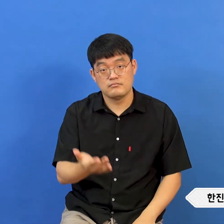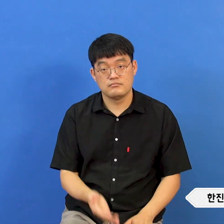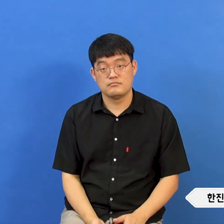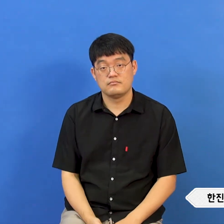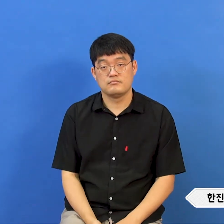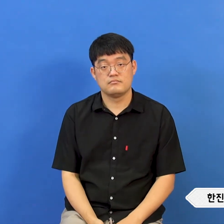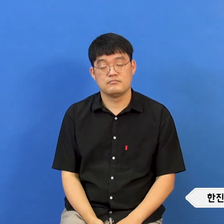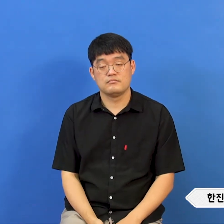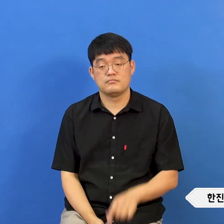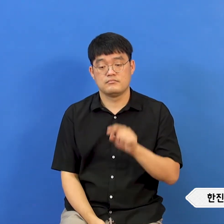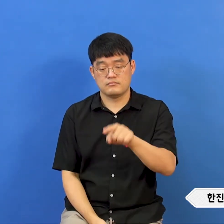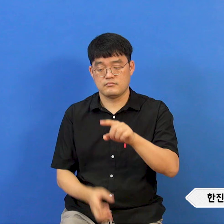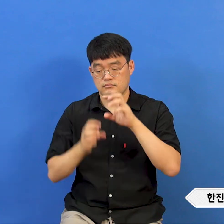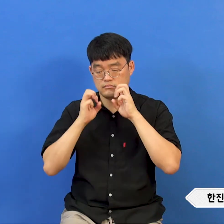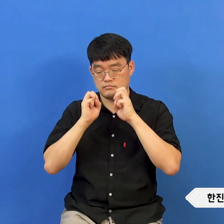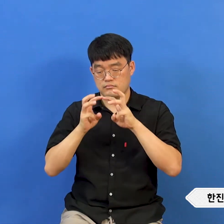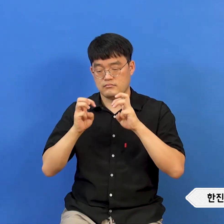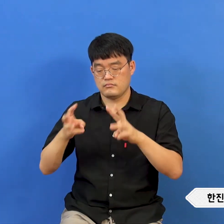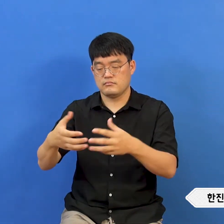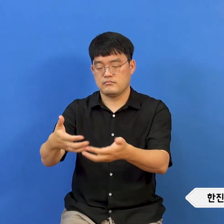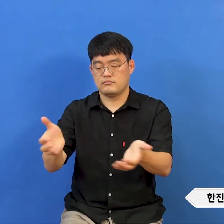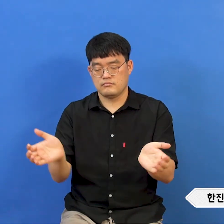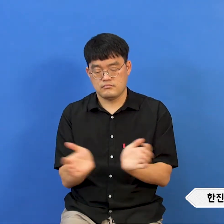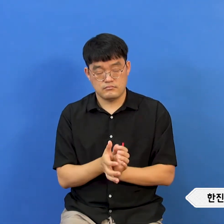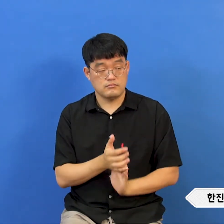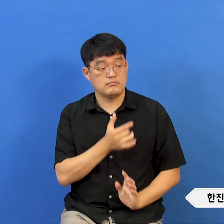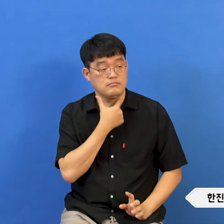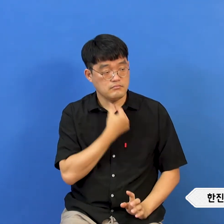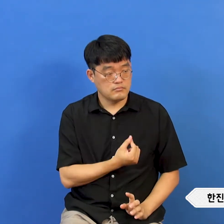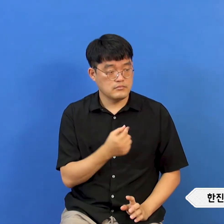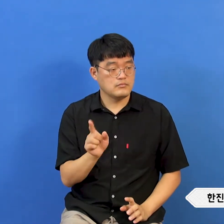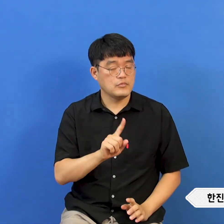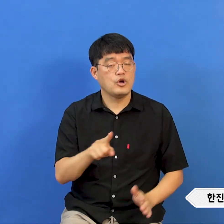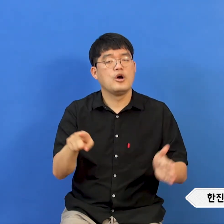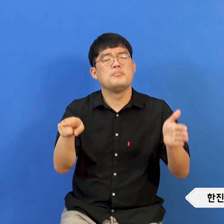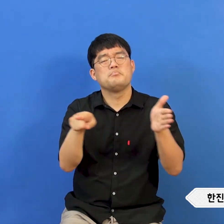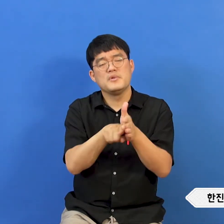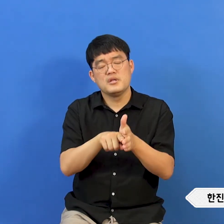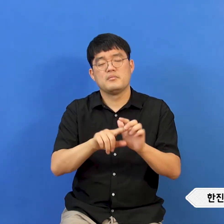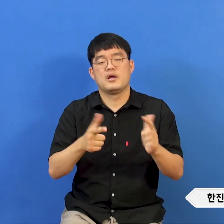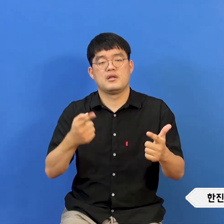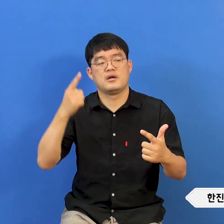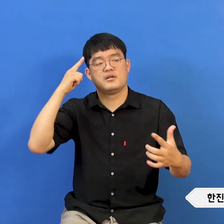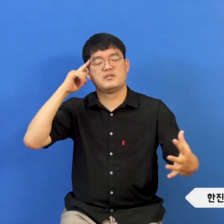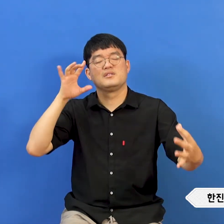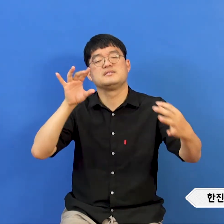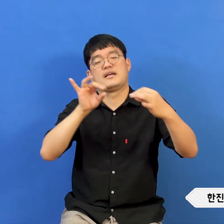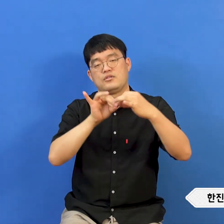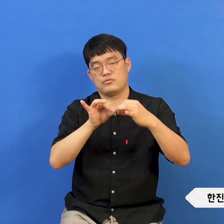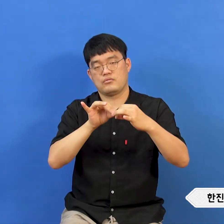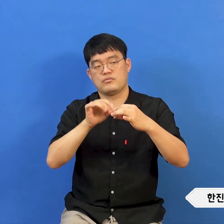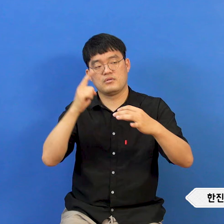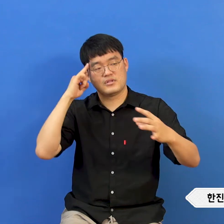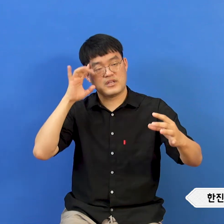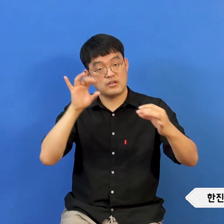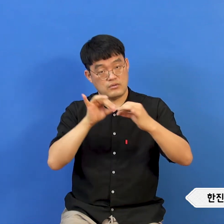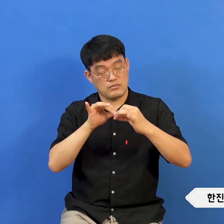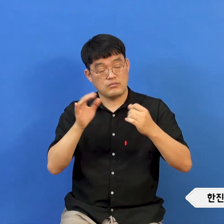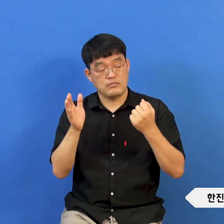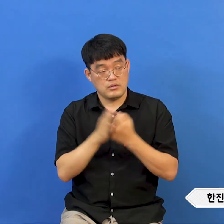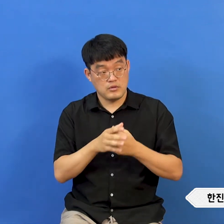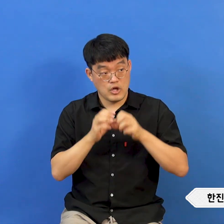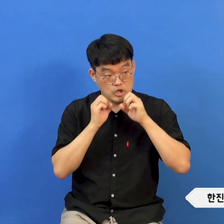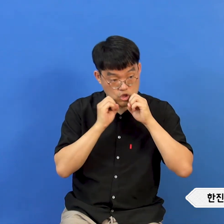그 선교단체에서 지금 요구하는 것은 믿음이 아니고 찬동입니다. 그래서 전도 받는